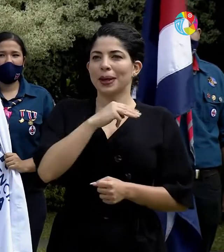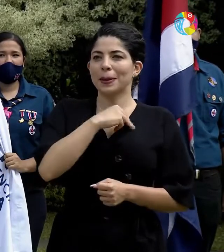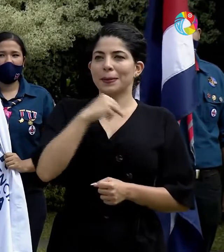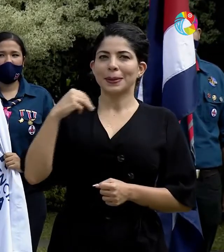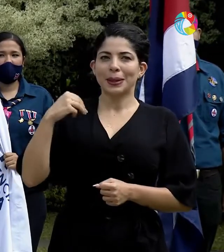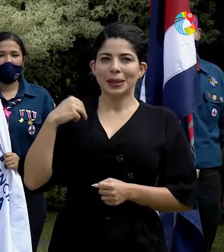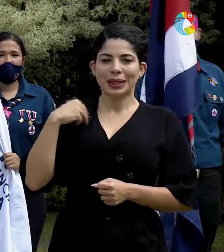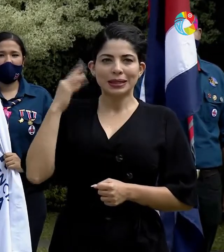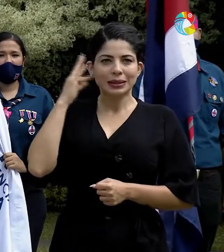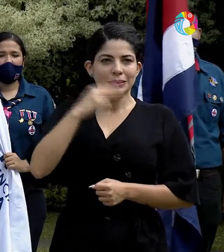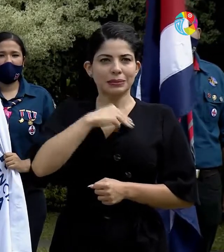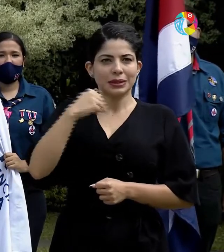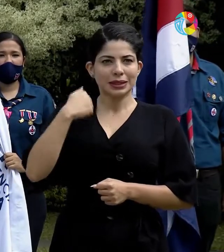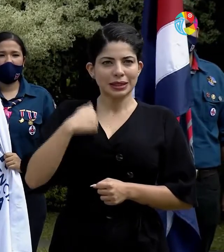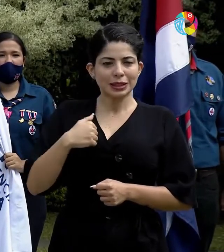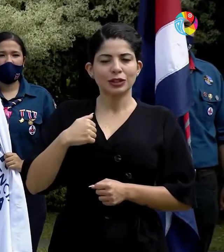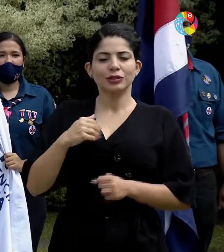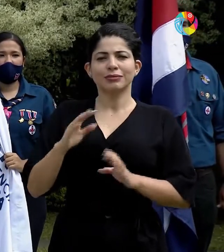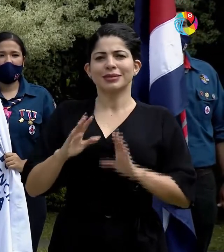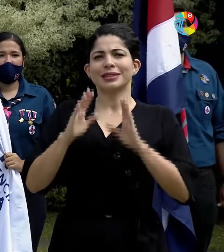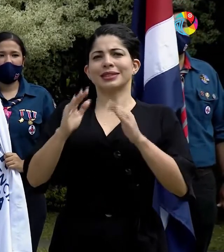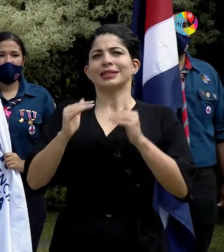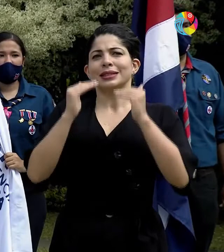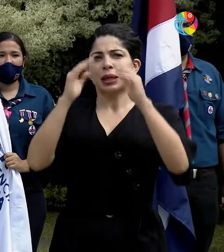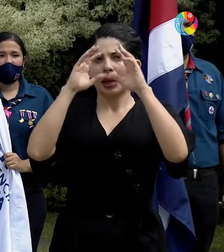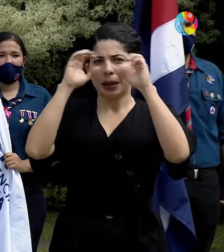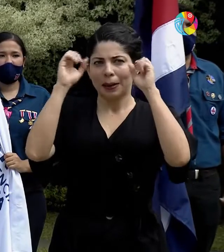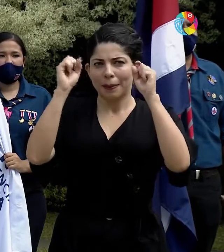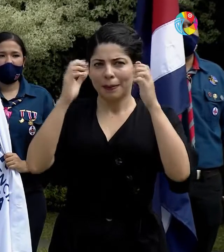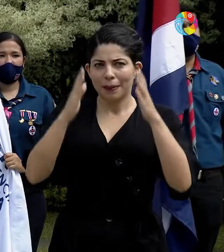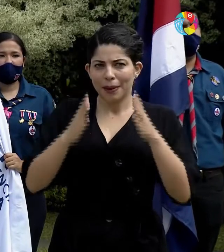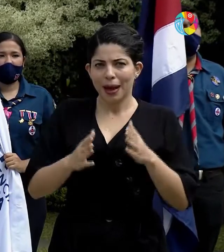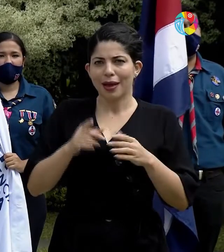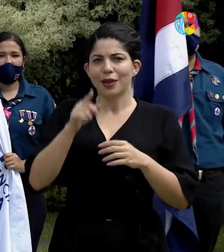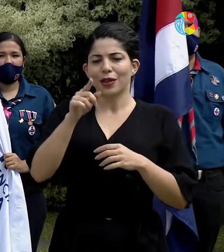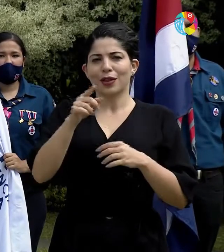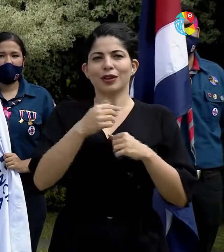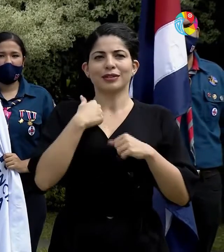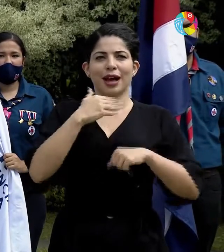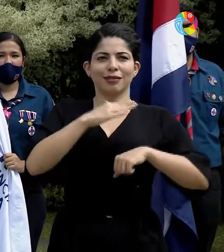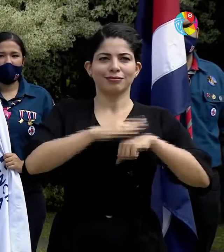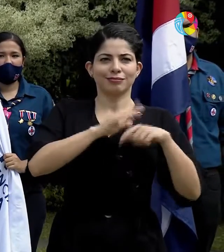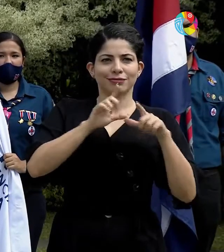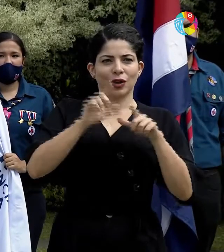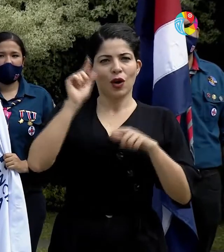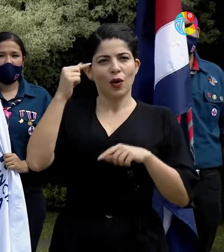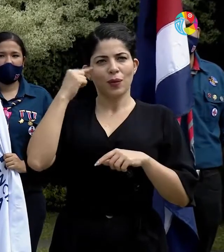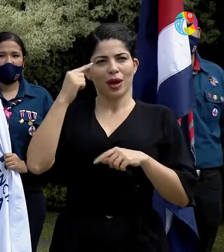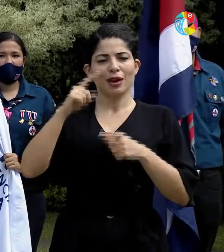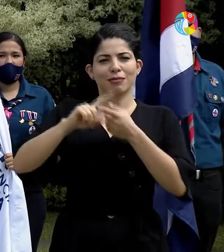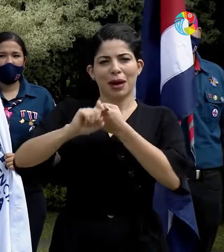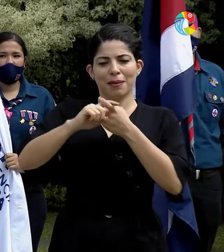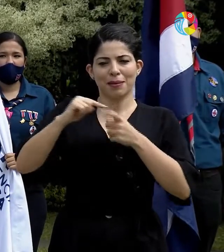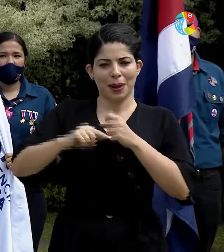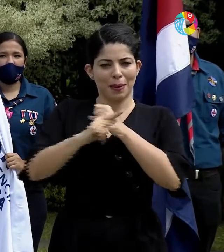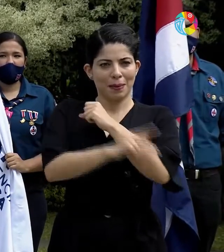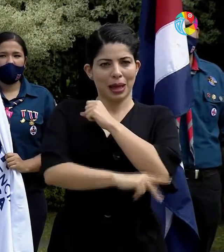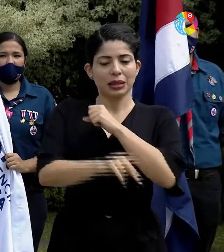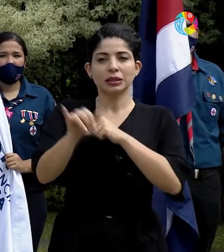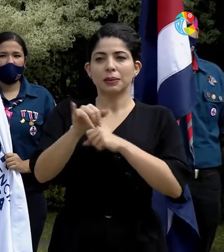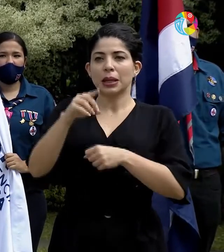ministras, excelentísimos señores embajadores acreditados en el gobierno, amigos y amigas que son de este país, diputados, jefes